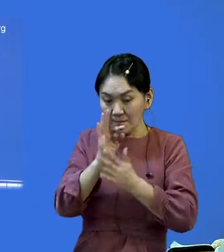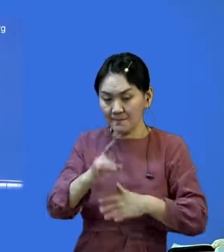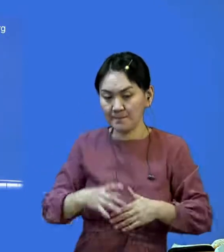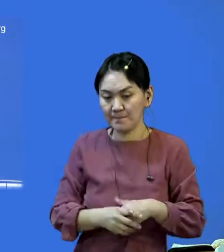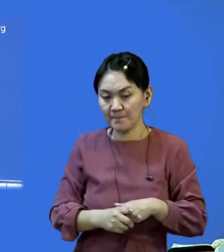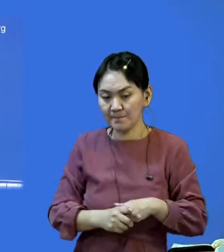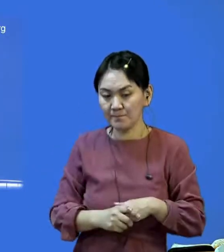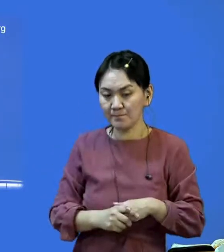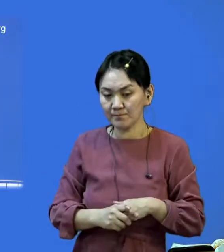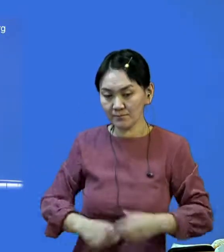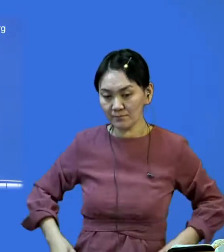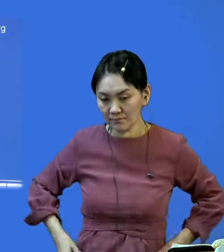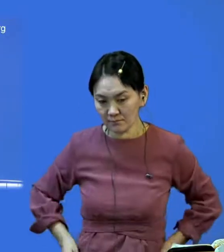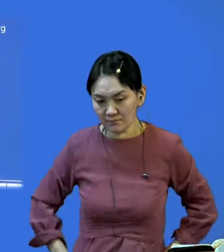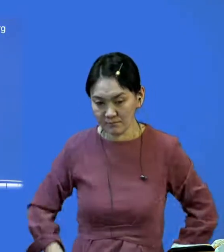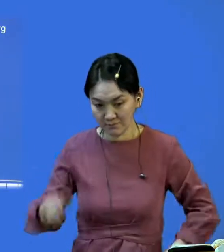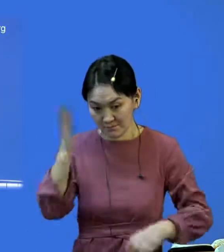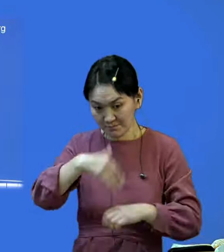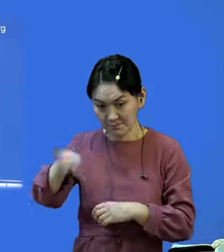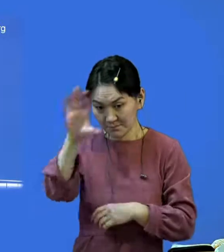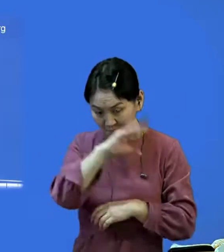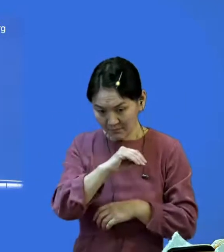За бид